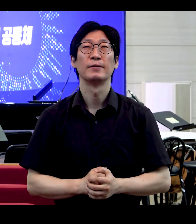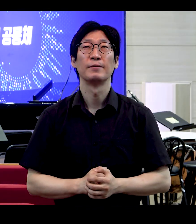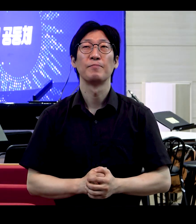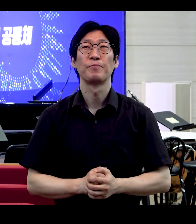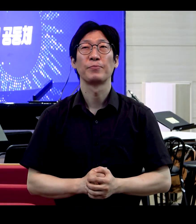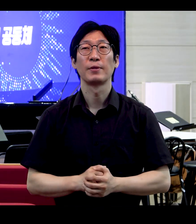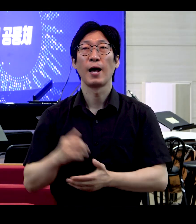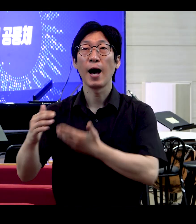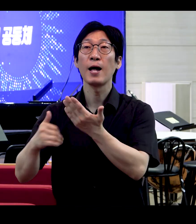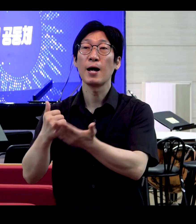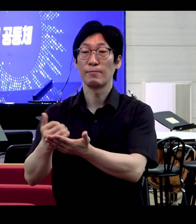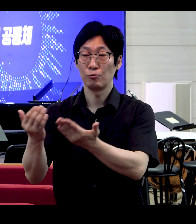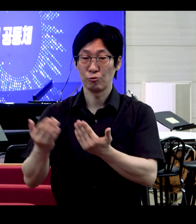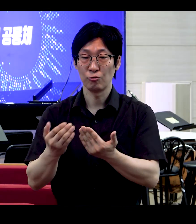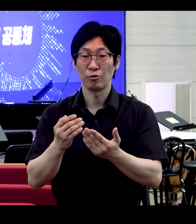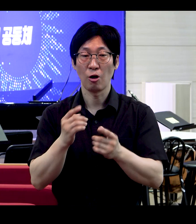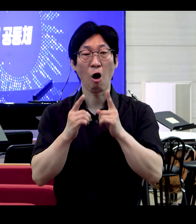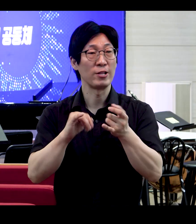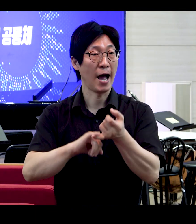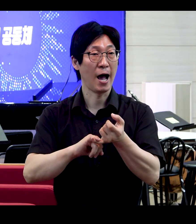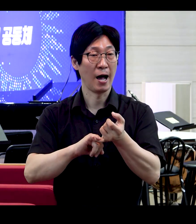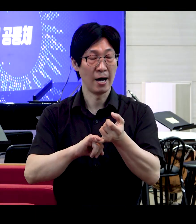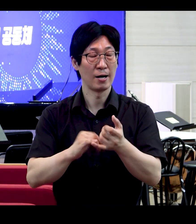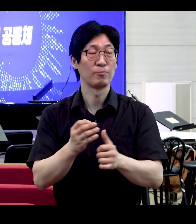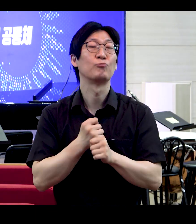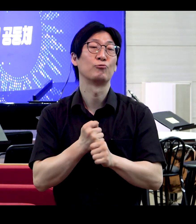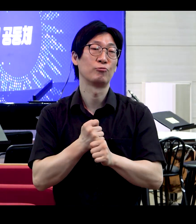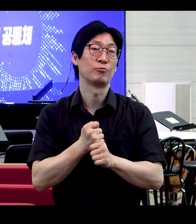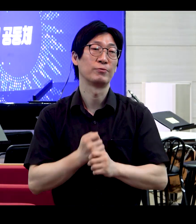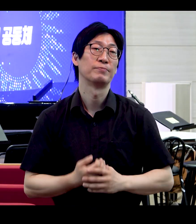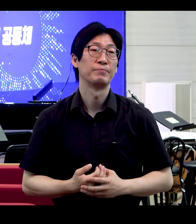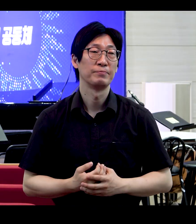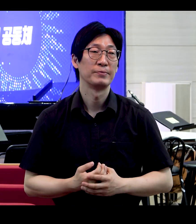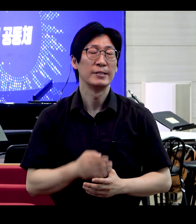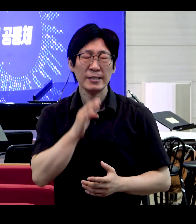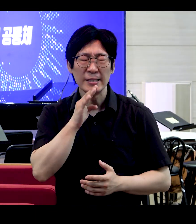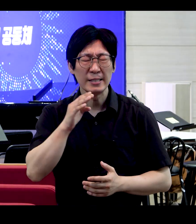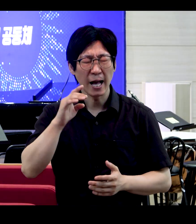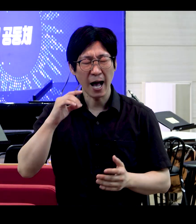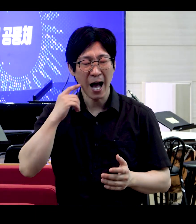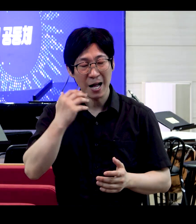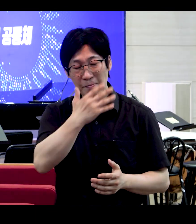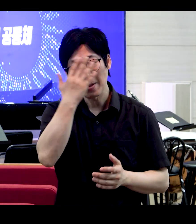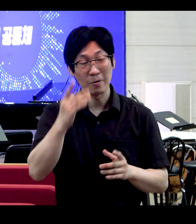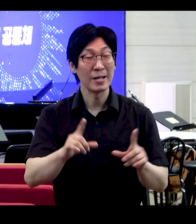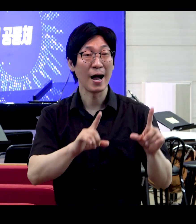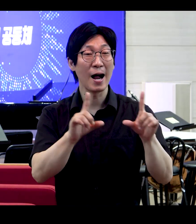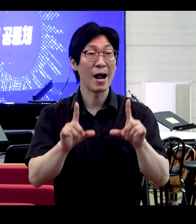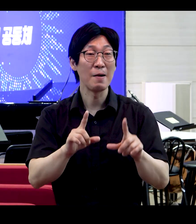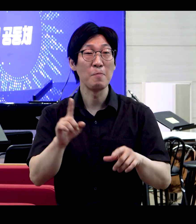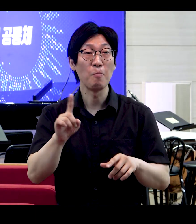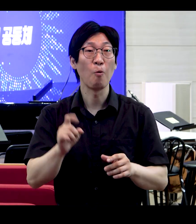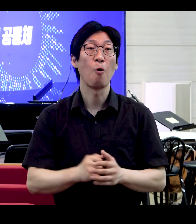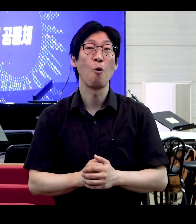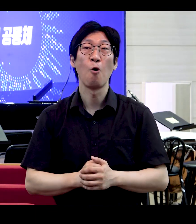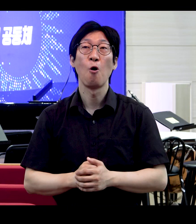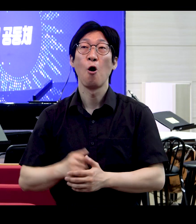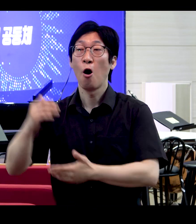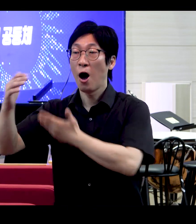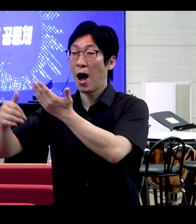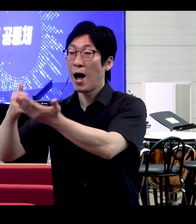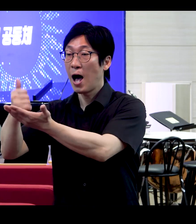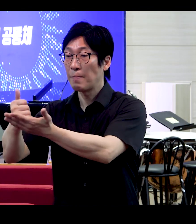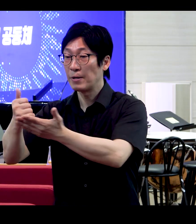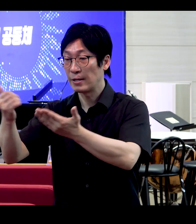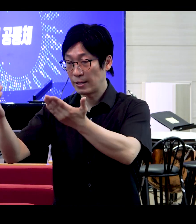그와 세운 그 언약을 붙드는 그런 삶. 여러분, 정말 아름다운 삶은요, 무엇보다